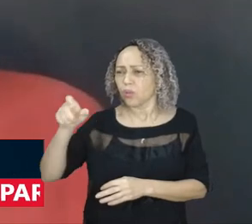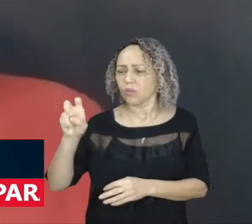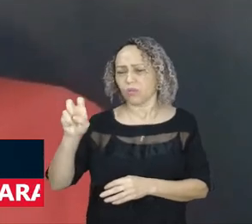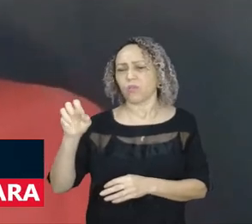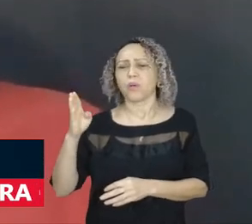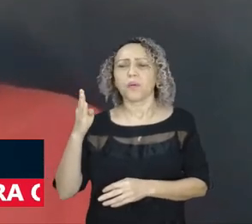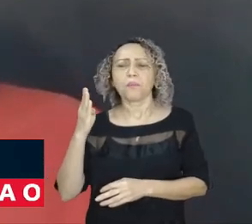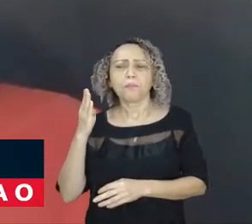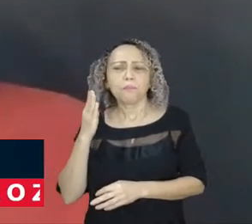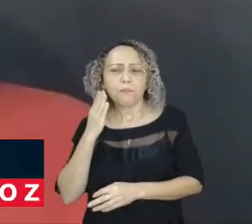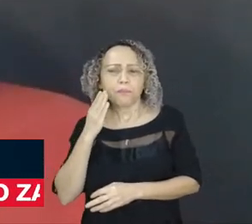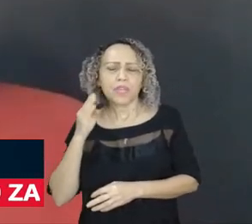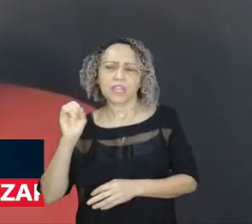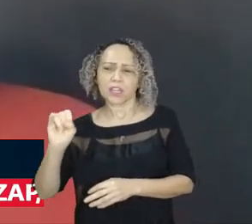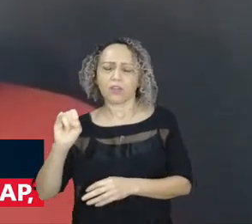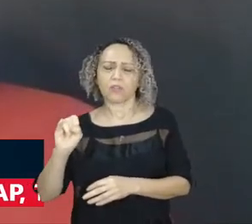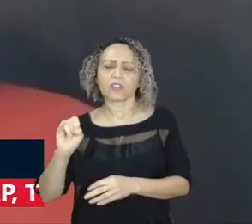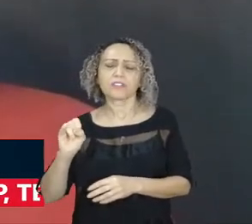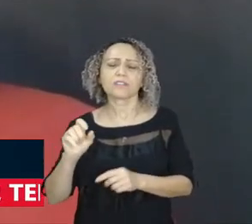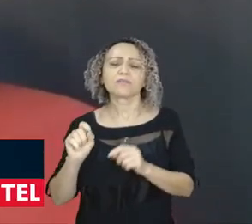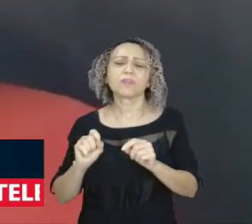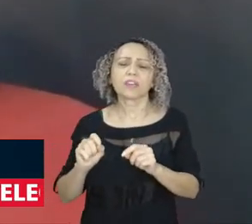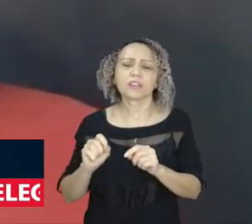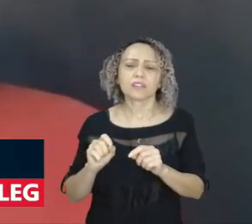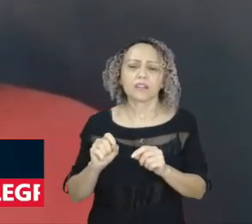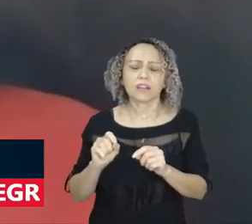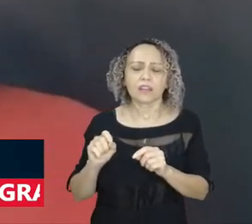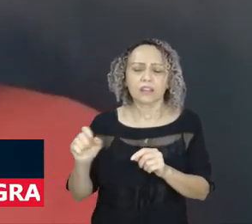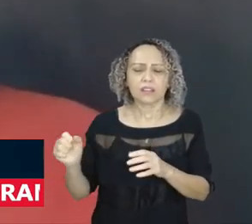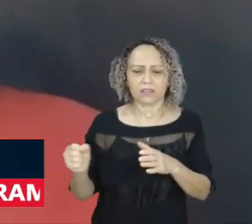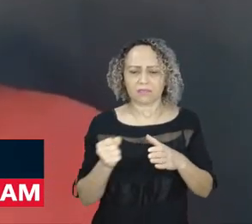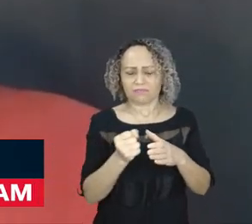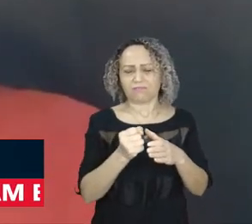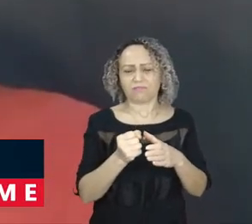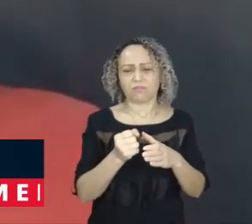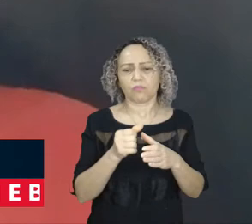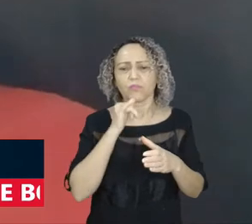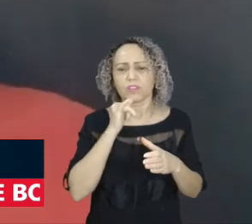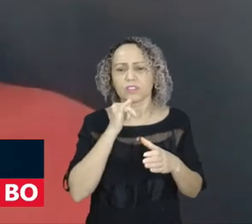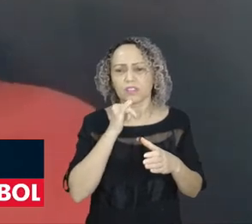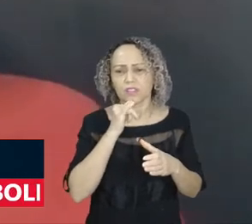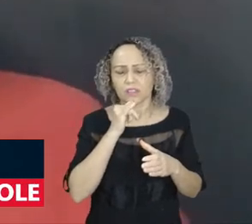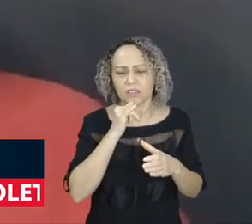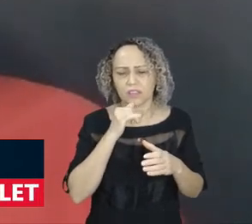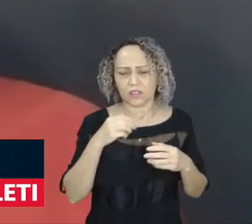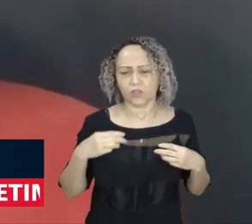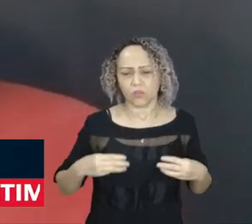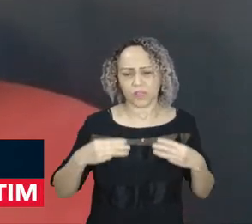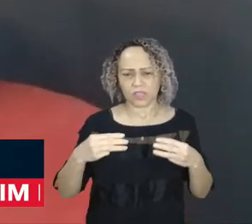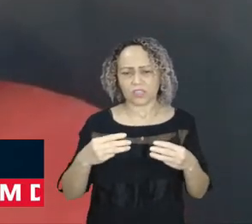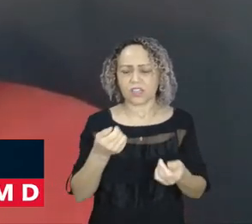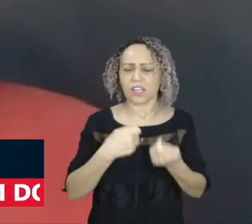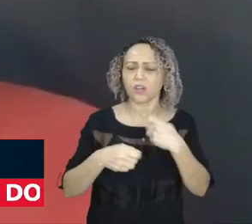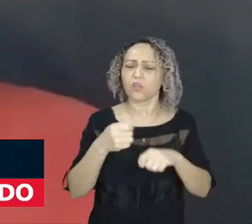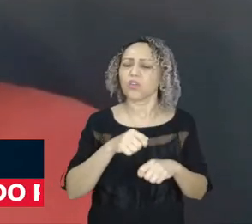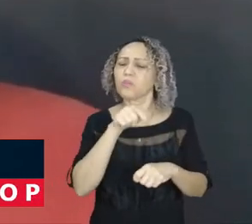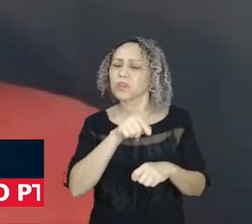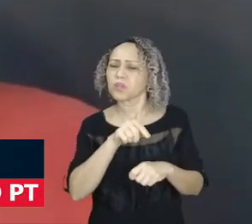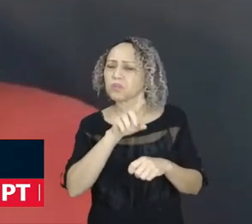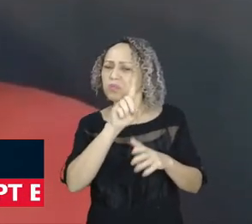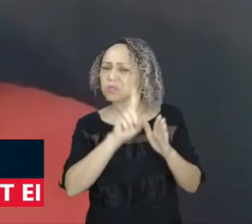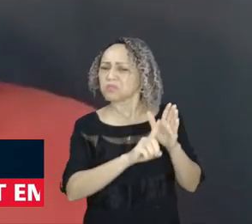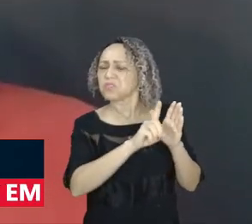dinheiro, disse ele, que vai ser liberado. E prontamente o Ministério da Economia, pelo pela voz dos seus dirigentes, disse